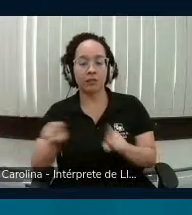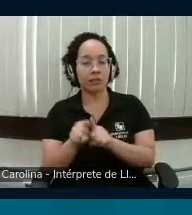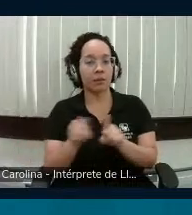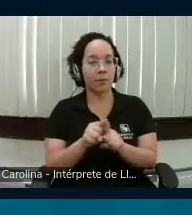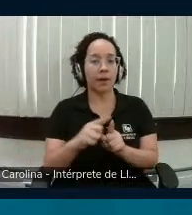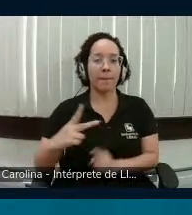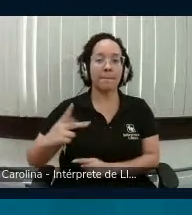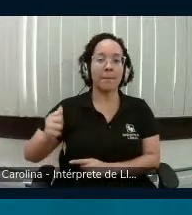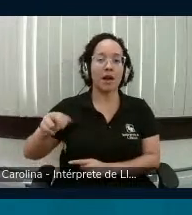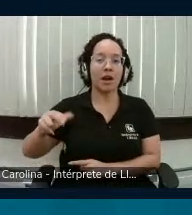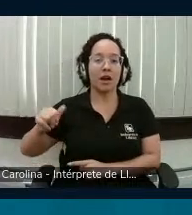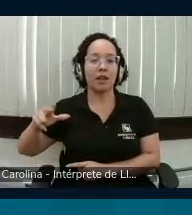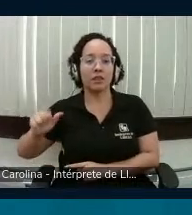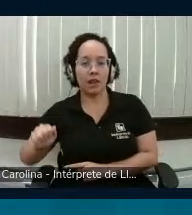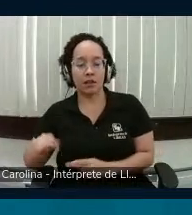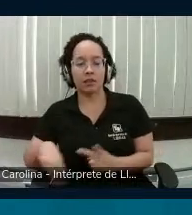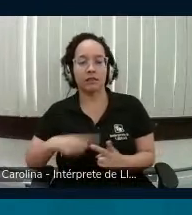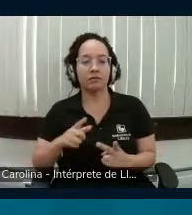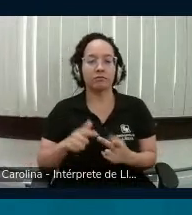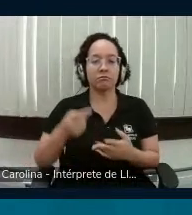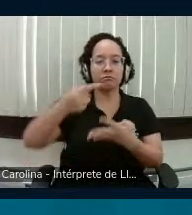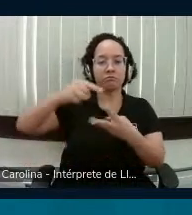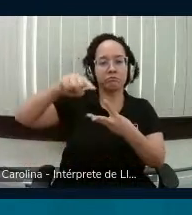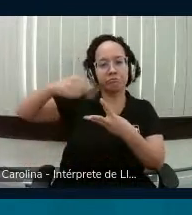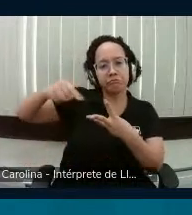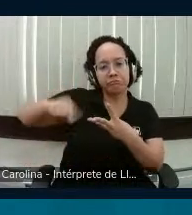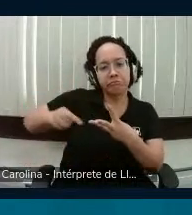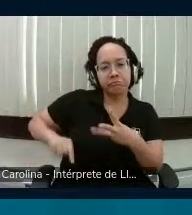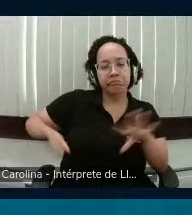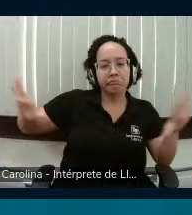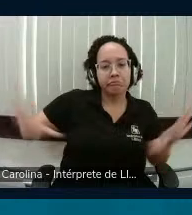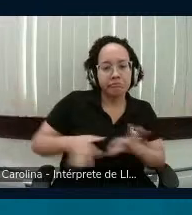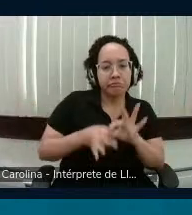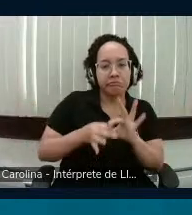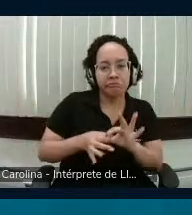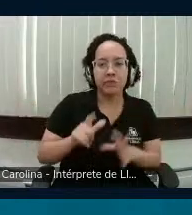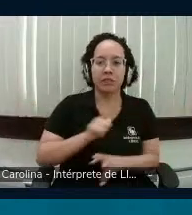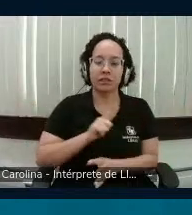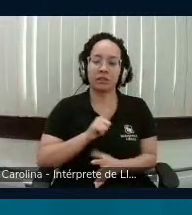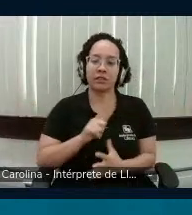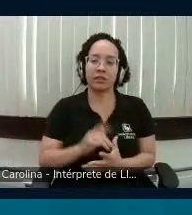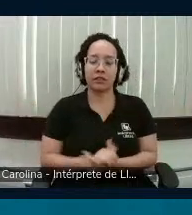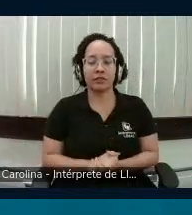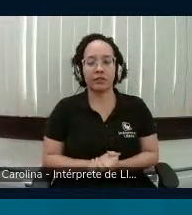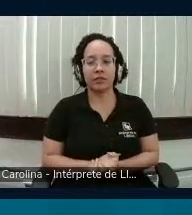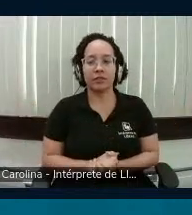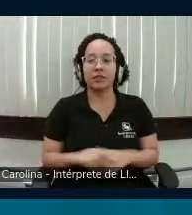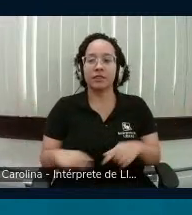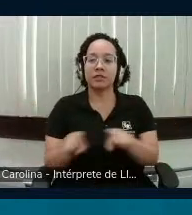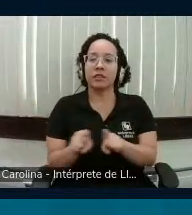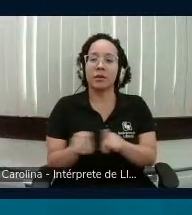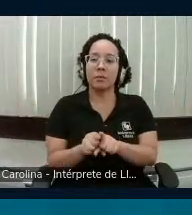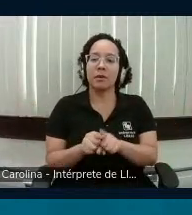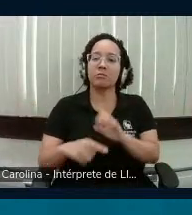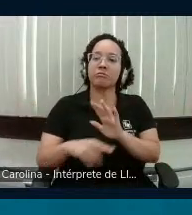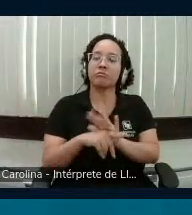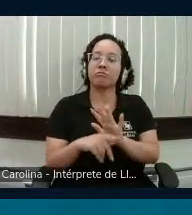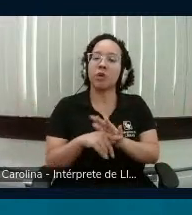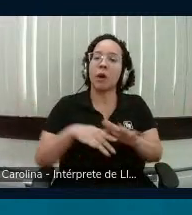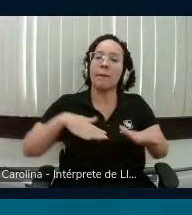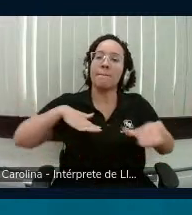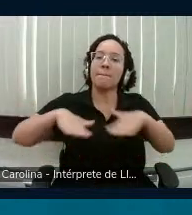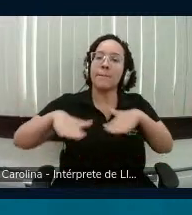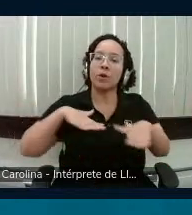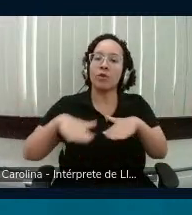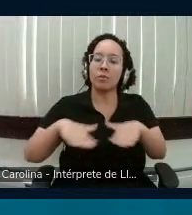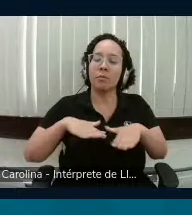Universidade Federal do Acre, pesquisadora CNPq, bolsista produtividade PQ1C, e é integrante do Movimento Nacional em Defesa